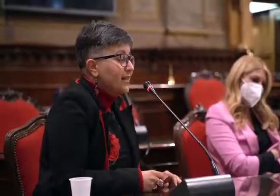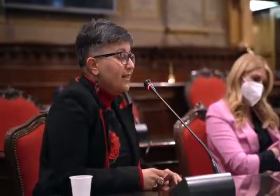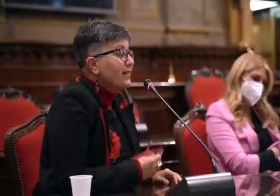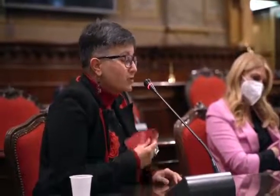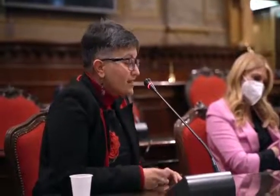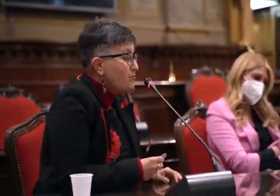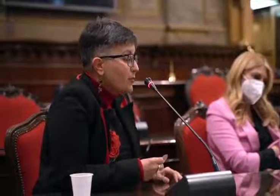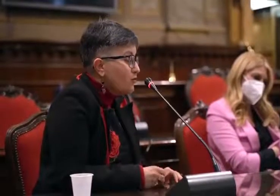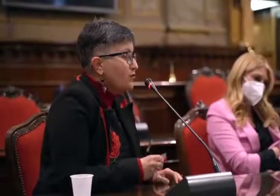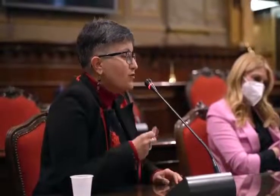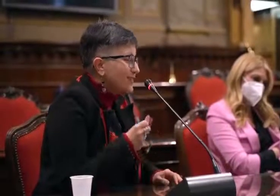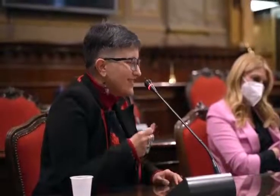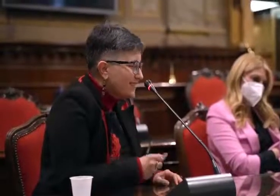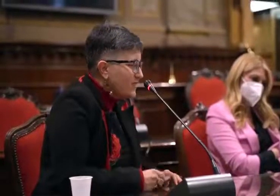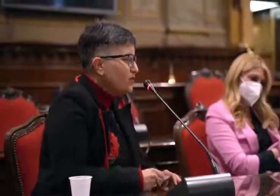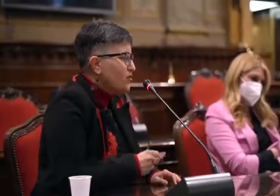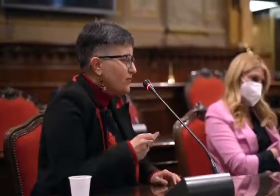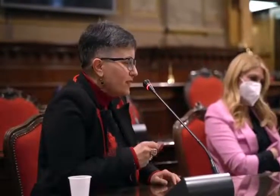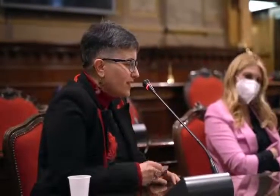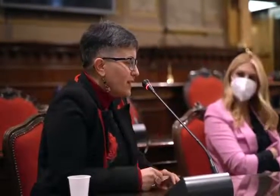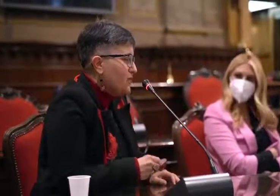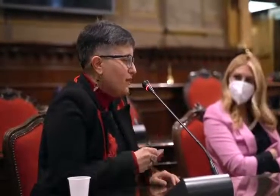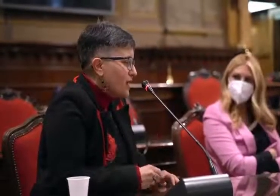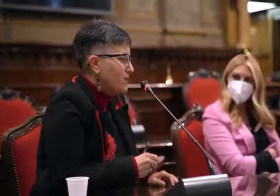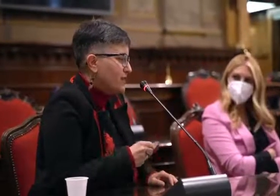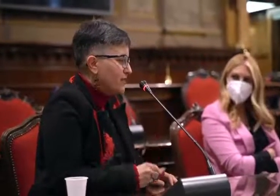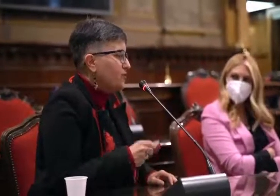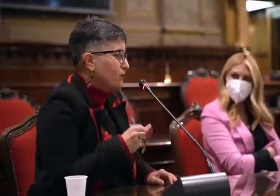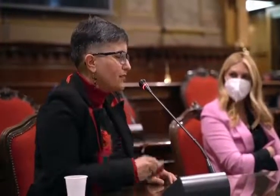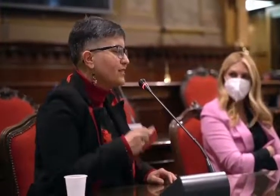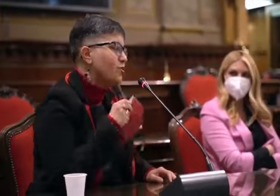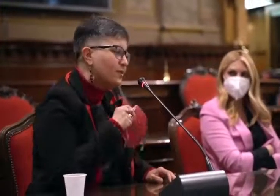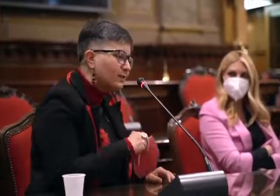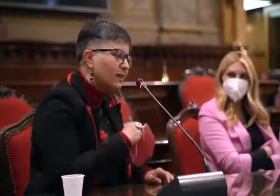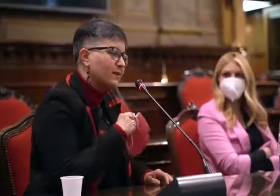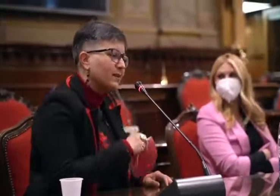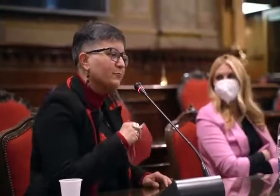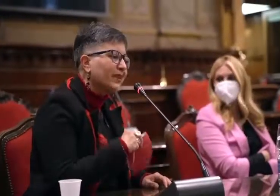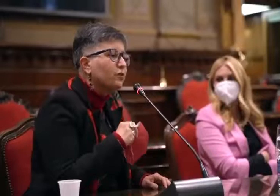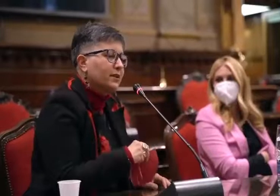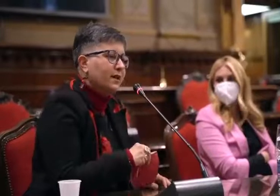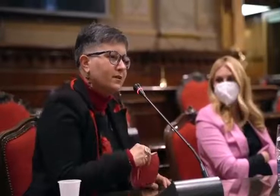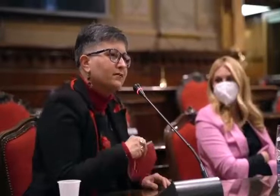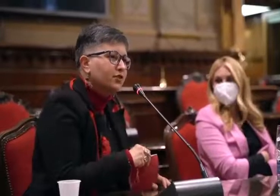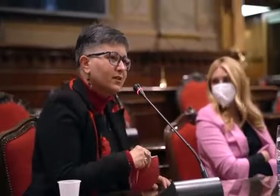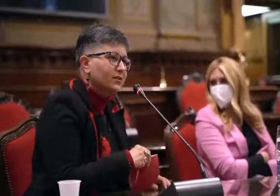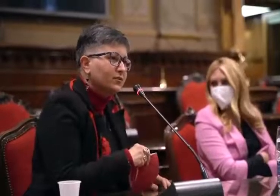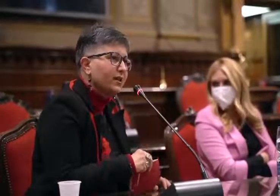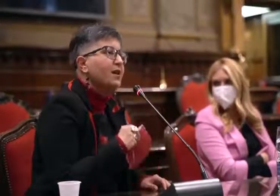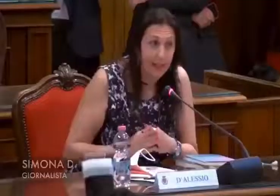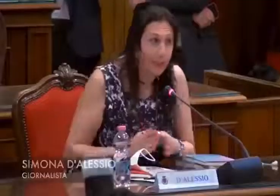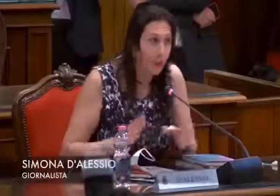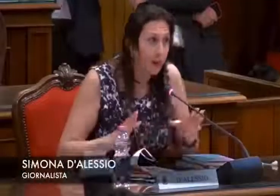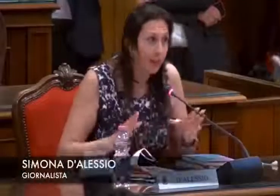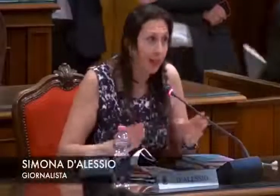e ci siamo battuti, sono andati in televisione finché non hanno inserito l'autismo tra le priorità di